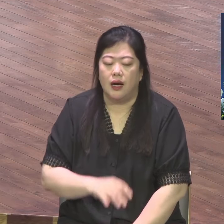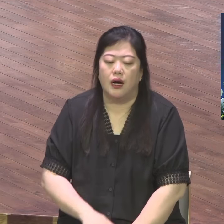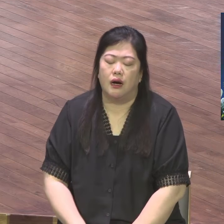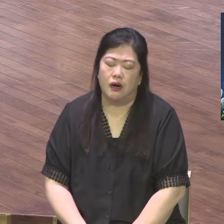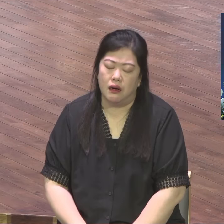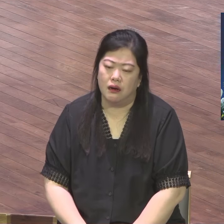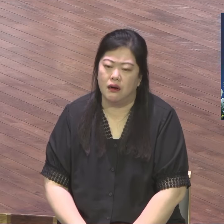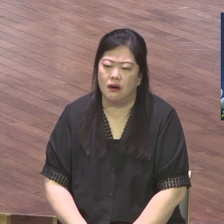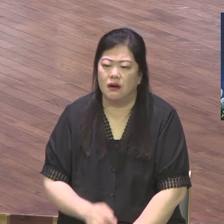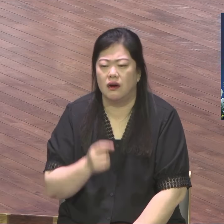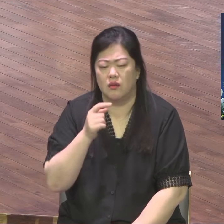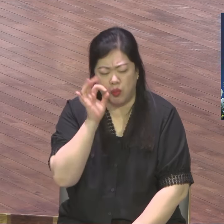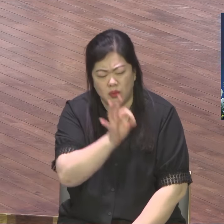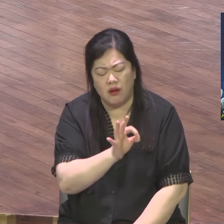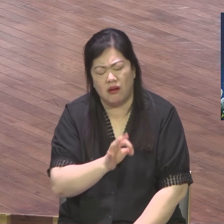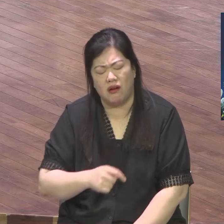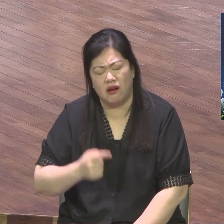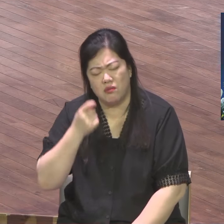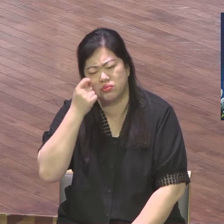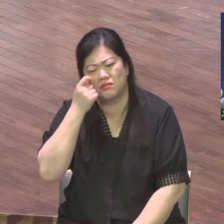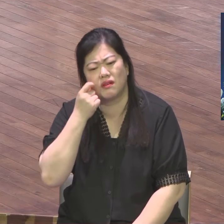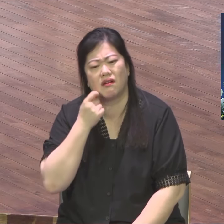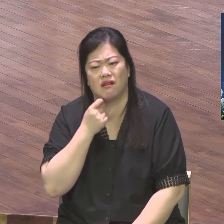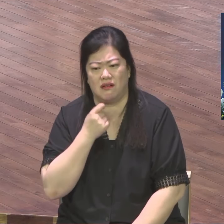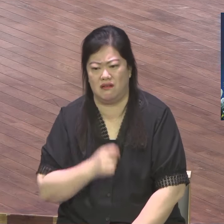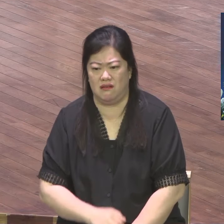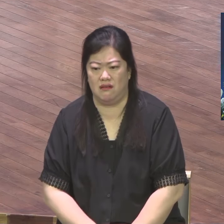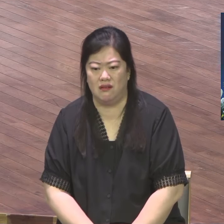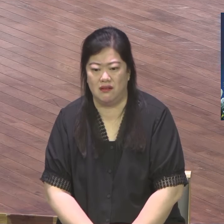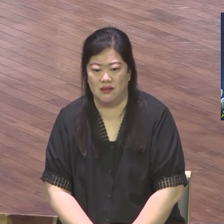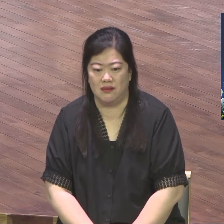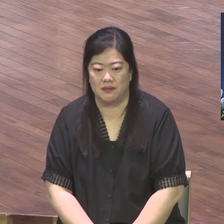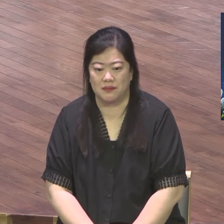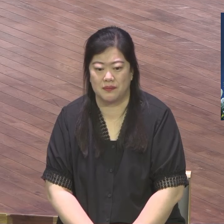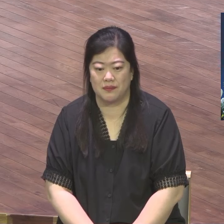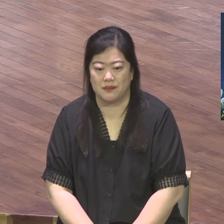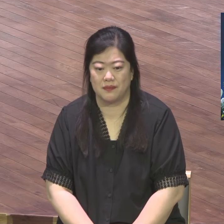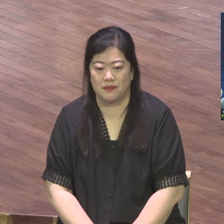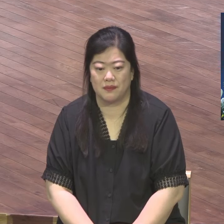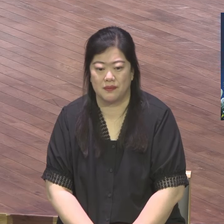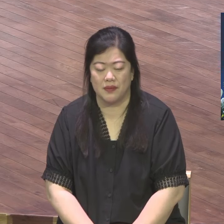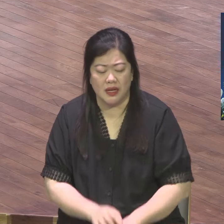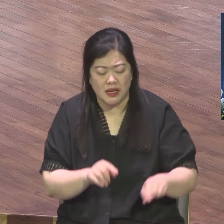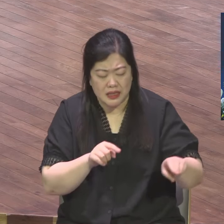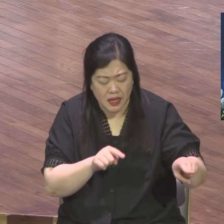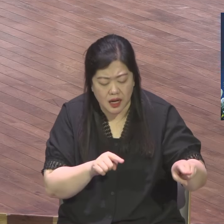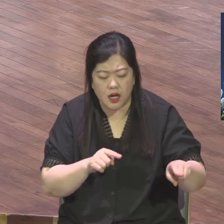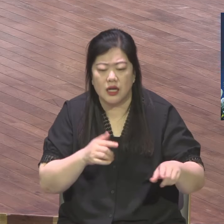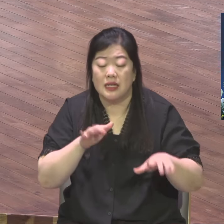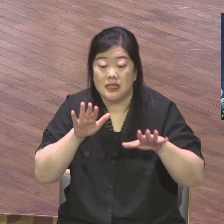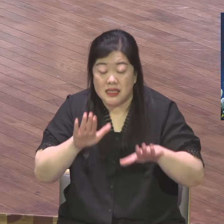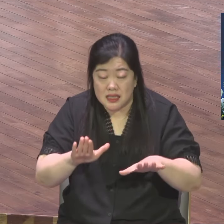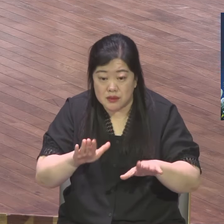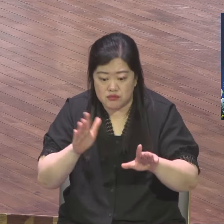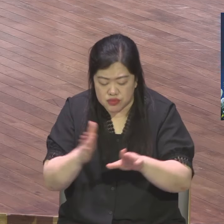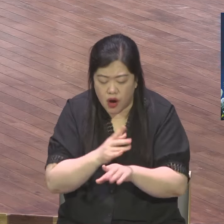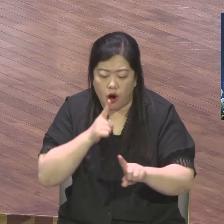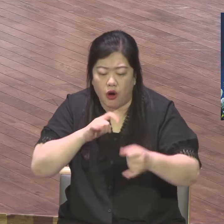거예요. 지금요 미디어 영향을 직접 받기 때문에 영적으로 분명한 언약 교육이 되어 있지